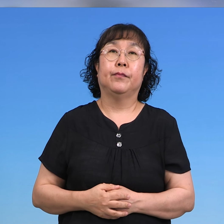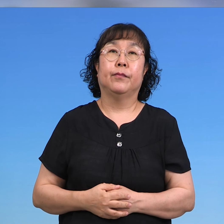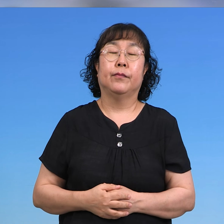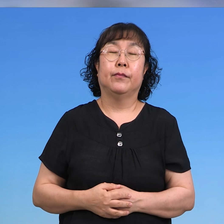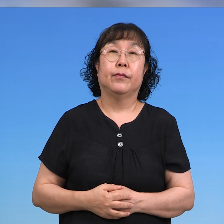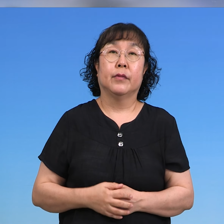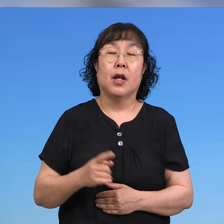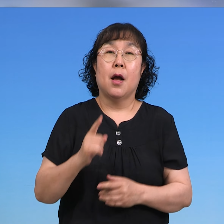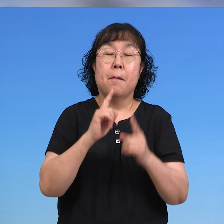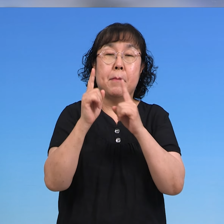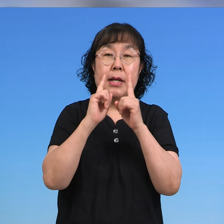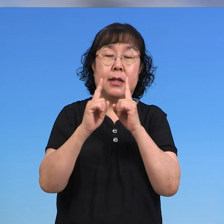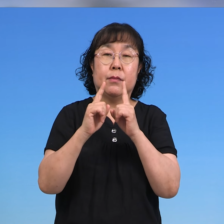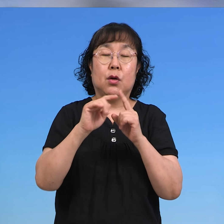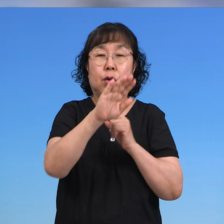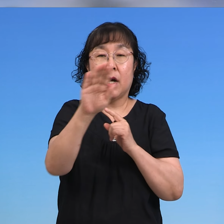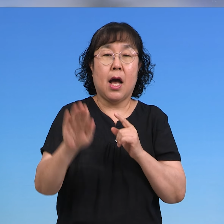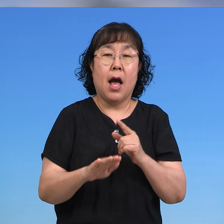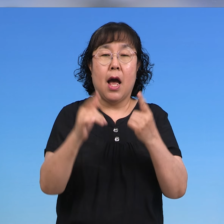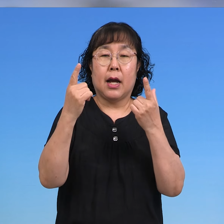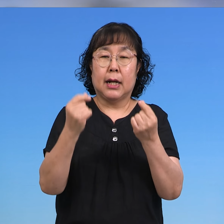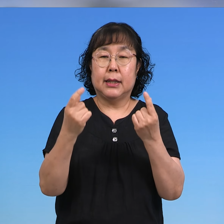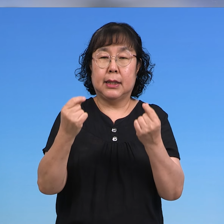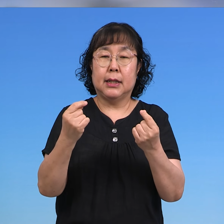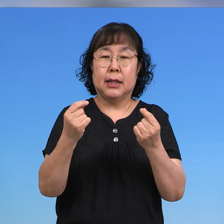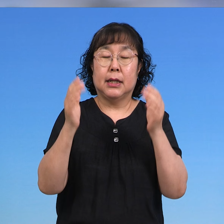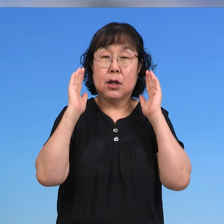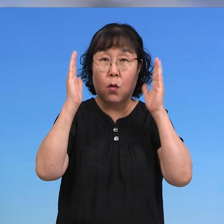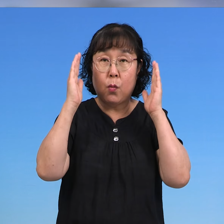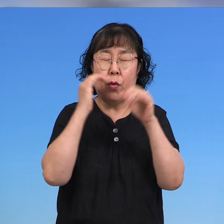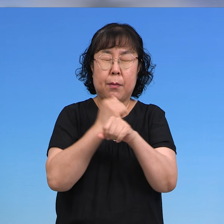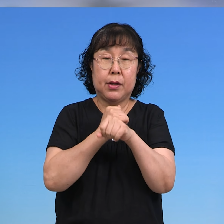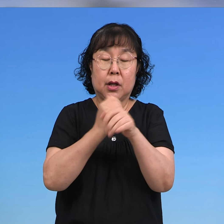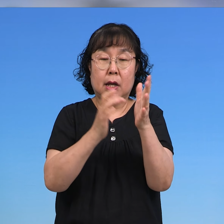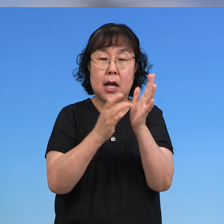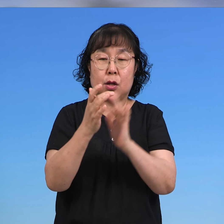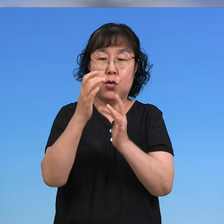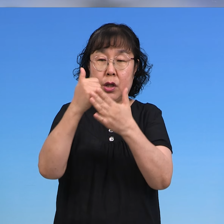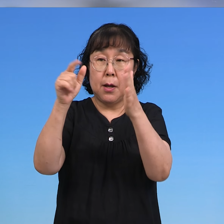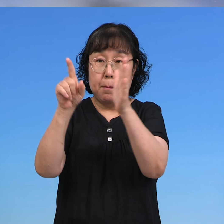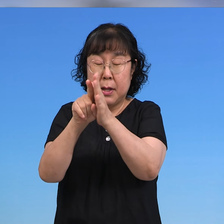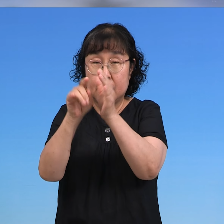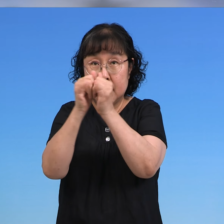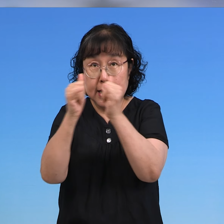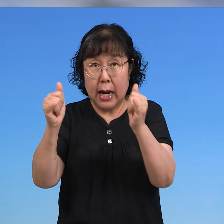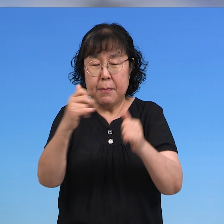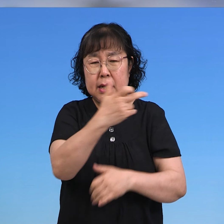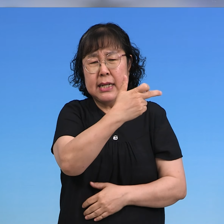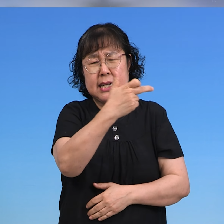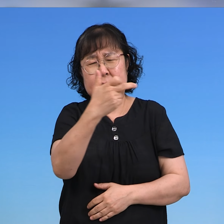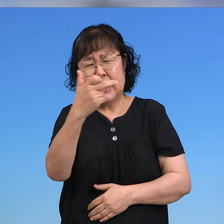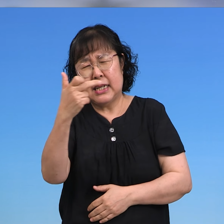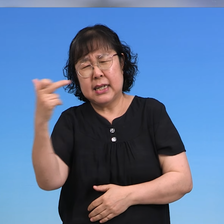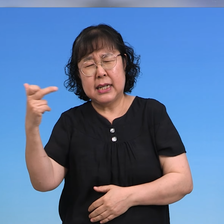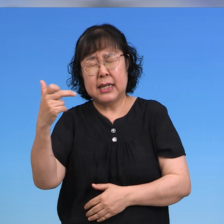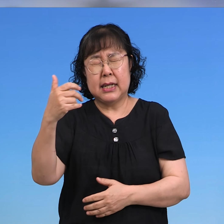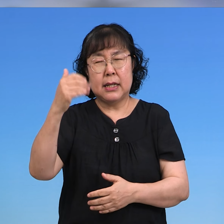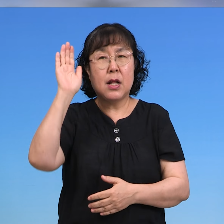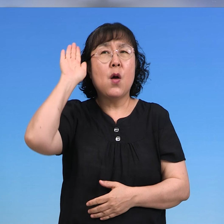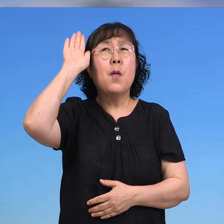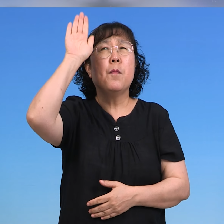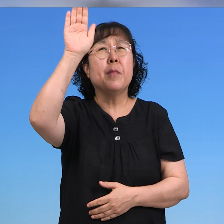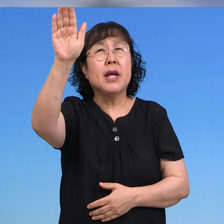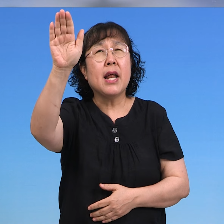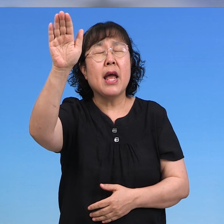말씀들을 우리가 같이 공부하면서 예수 믿는 사람 어떤 사람인가 하면은요, 이 큰 그림을 그리며 나가시는 그